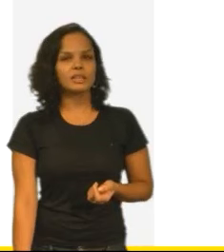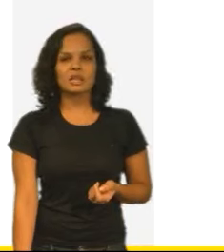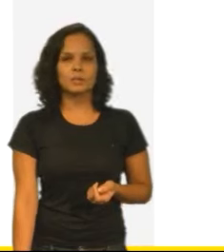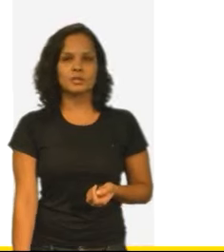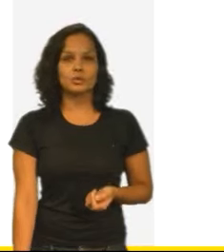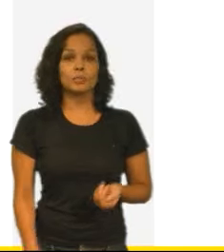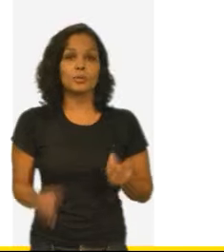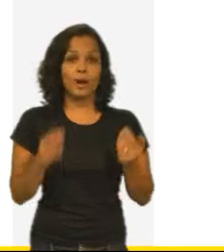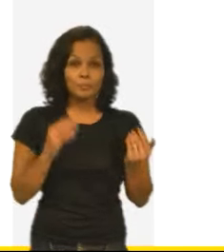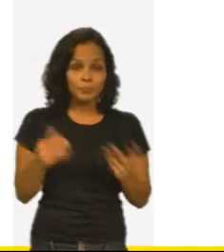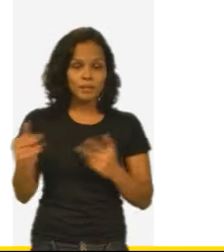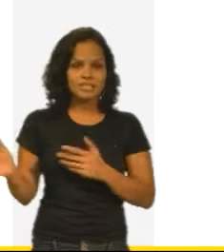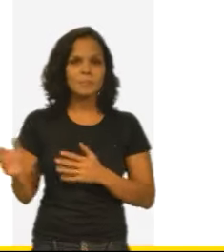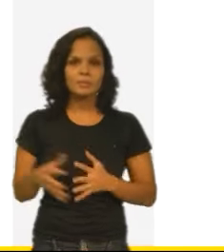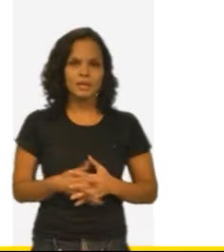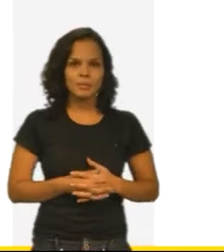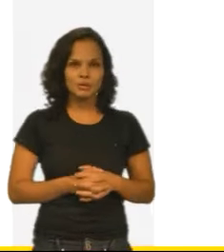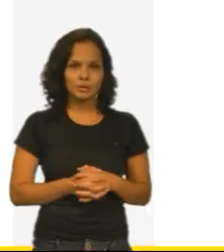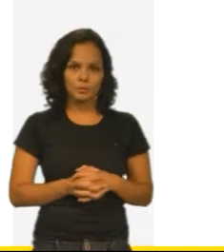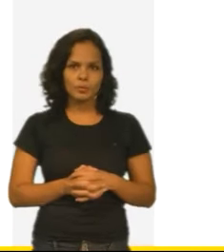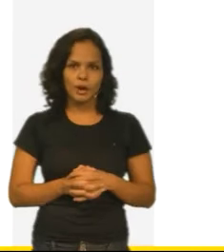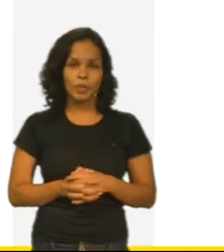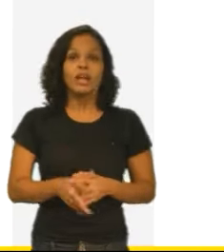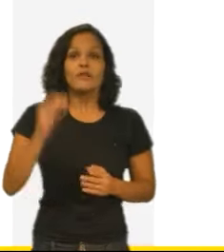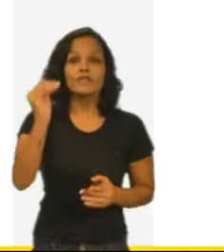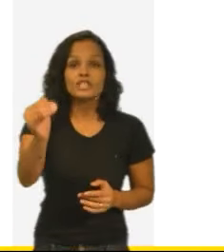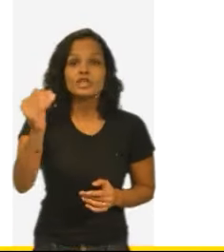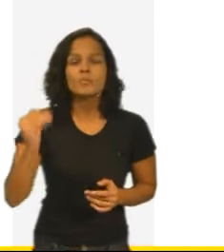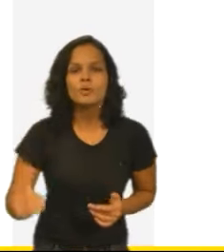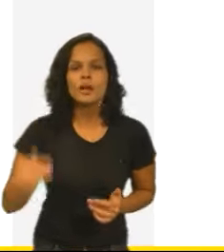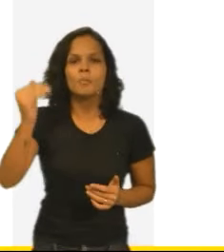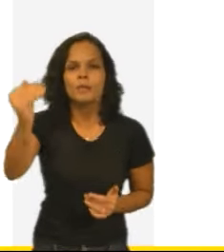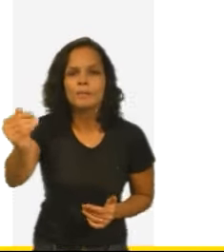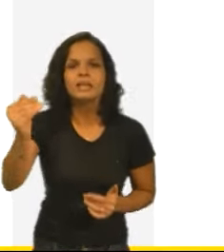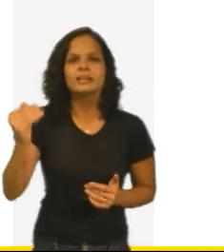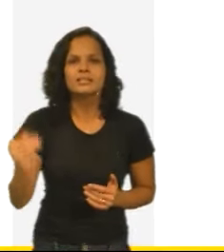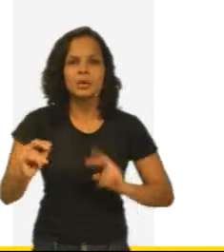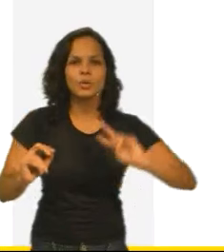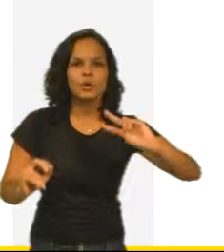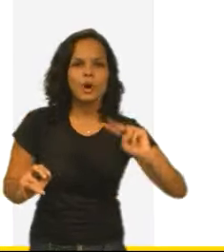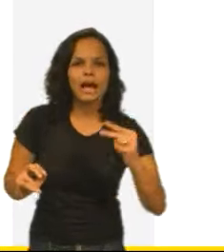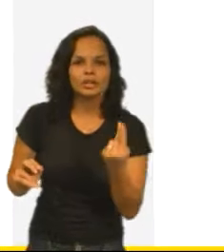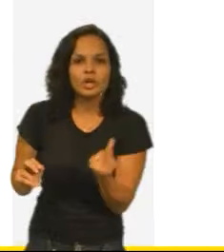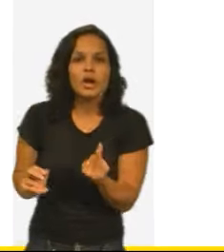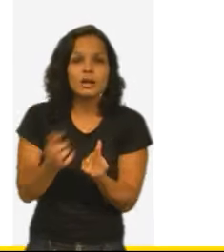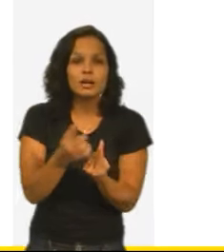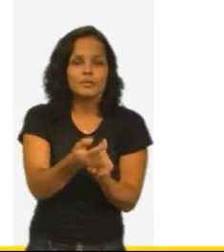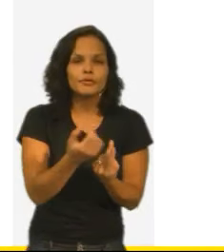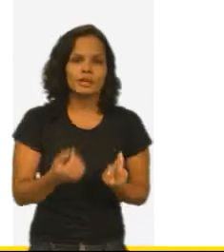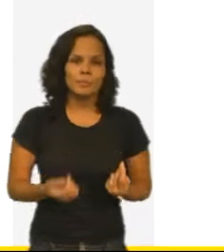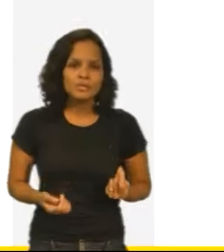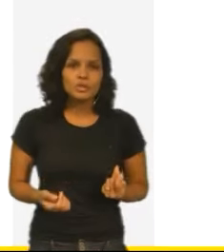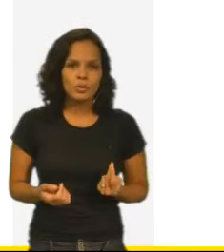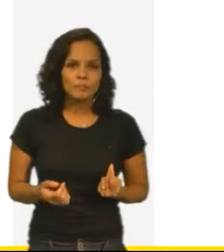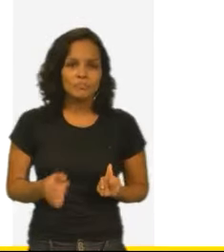terceira pessoa do plural, mas na primeira pessoa do plural. Veja que o plural permaneceu. A troca foi na pessoa.